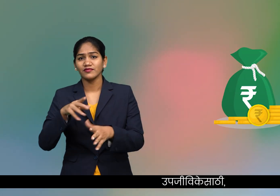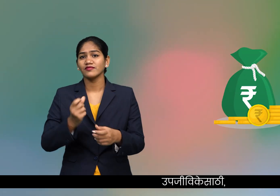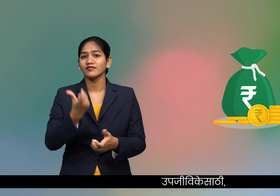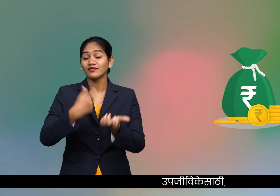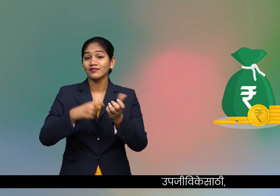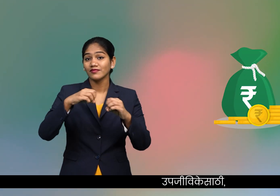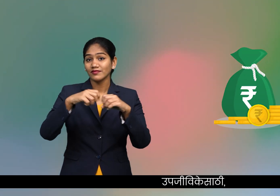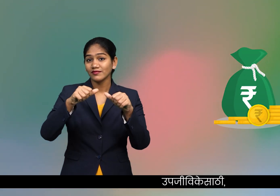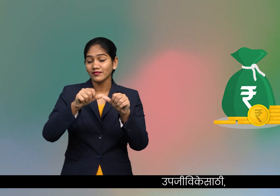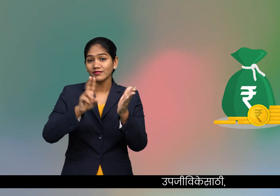उपजीविकेसाठी,